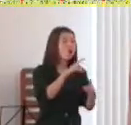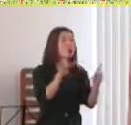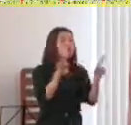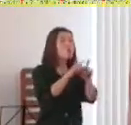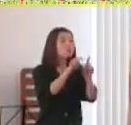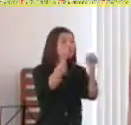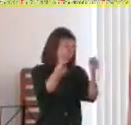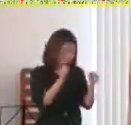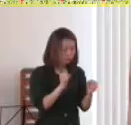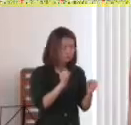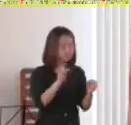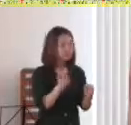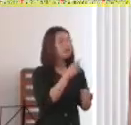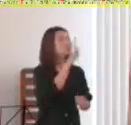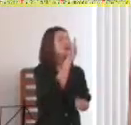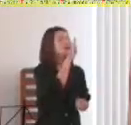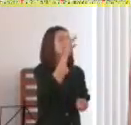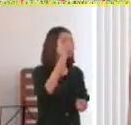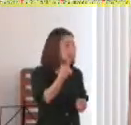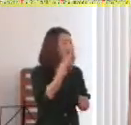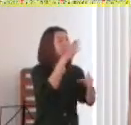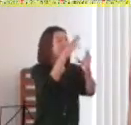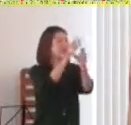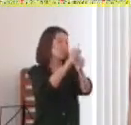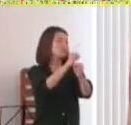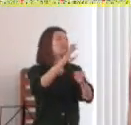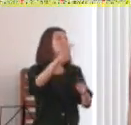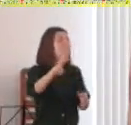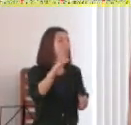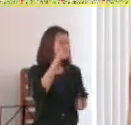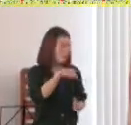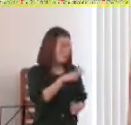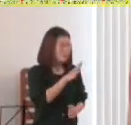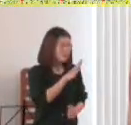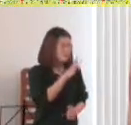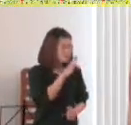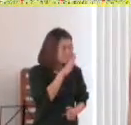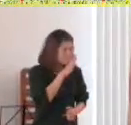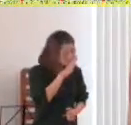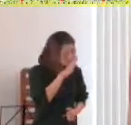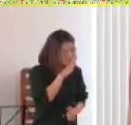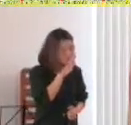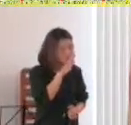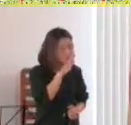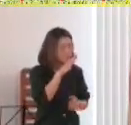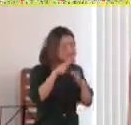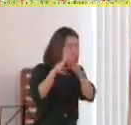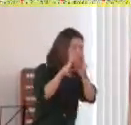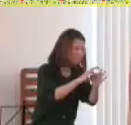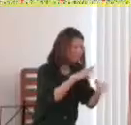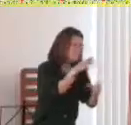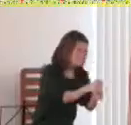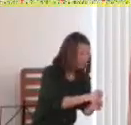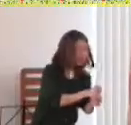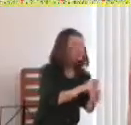っているということ、私たちを導いてくださるということ、そして私たちを守っているということをです